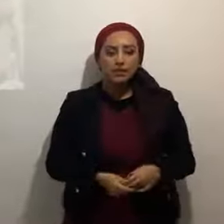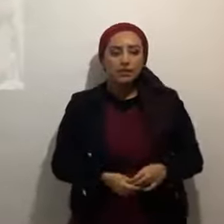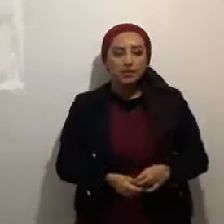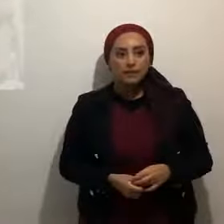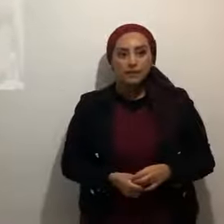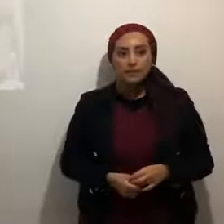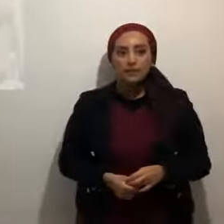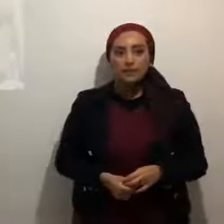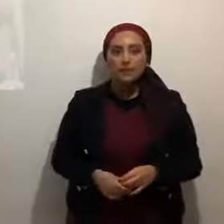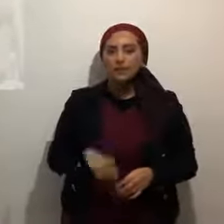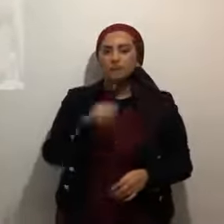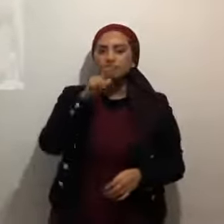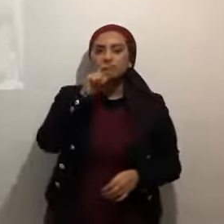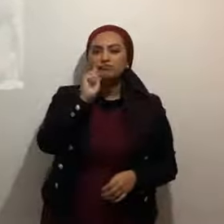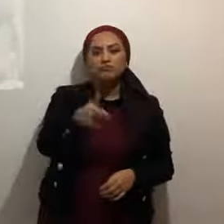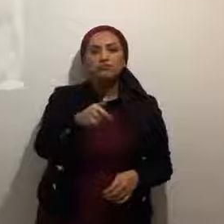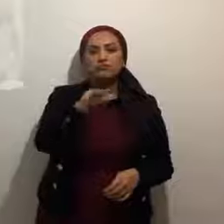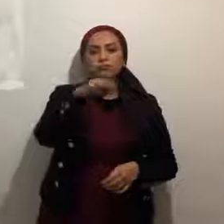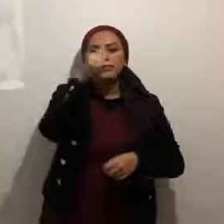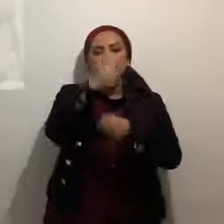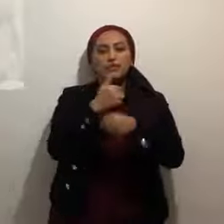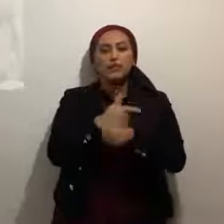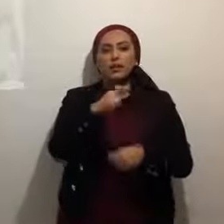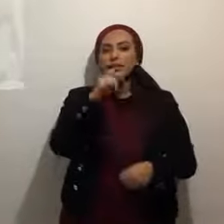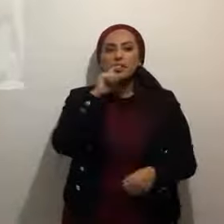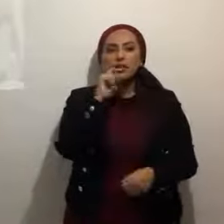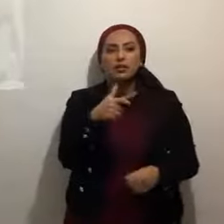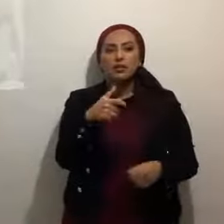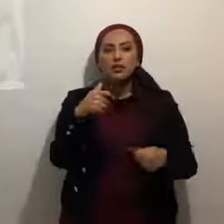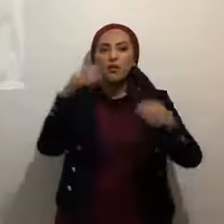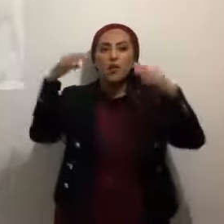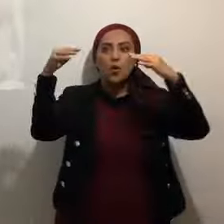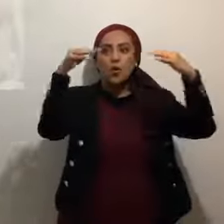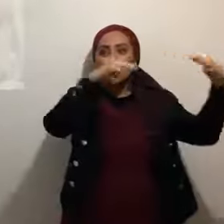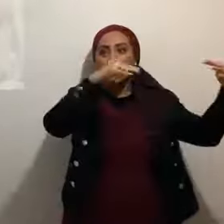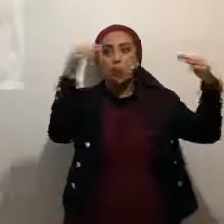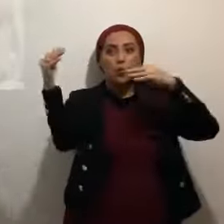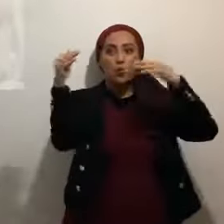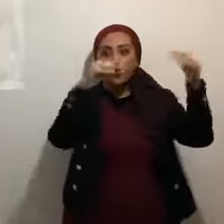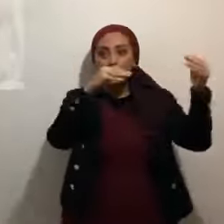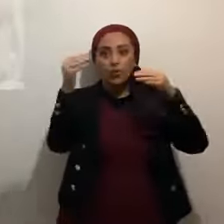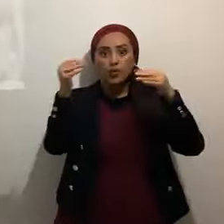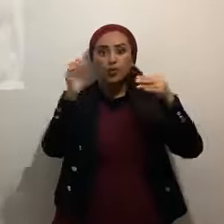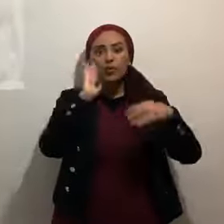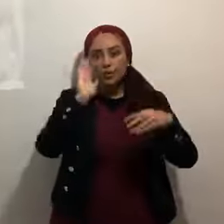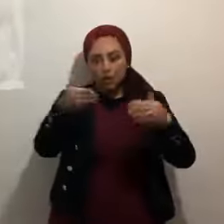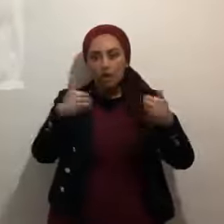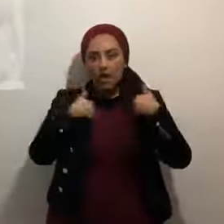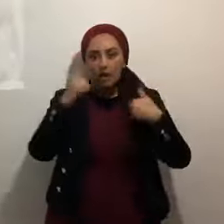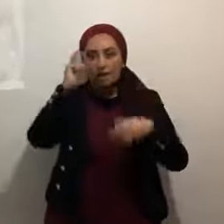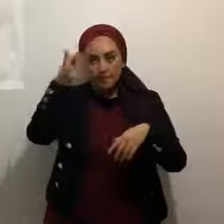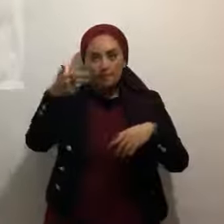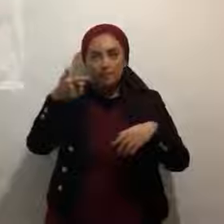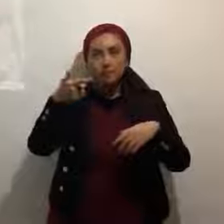no se necesita, hermanos, una guerra nuclear, aunque la habrá, para la destrucción